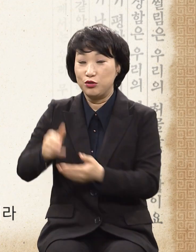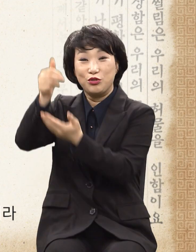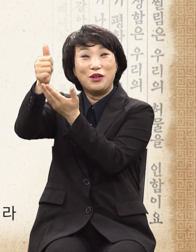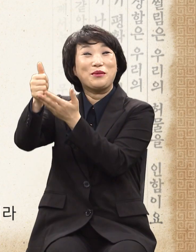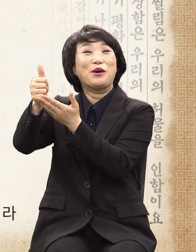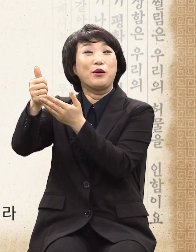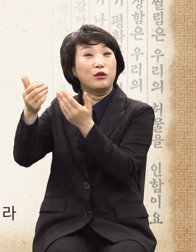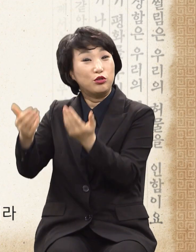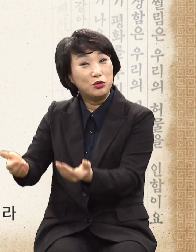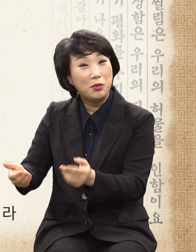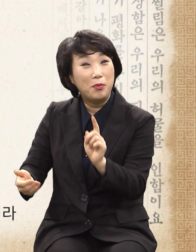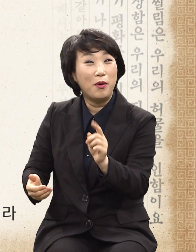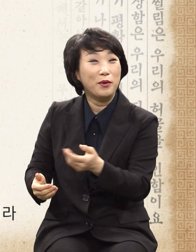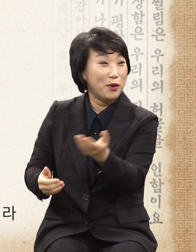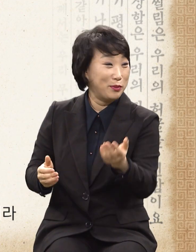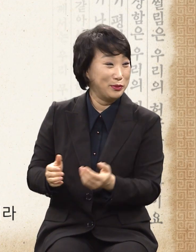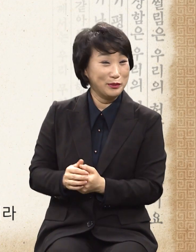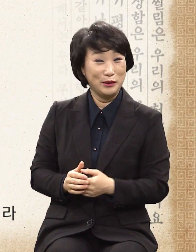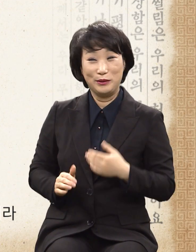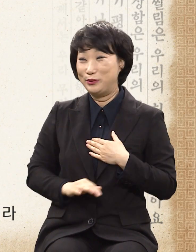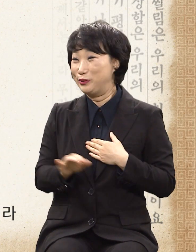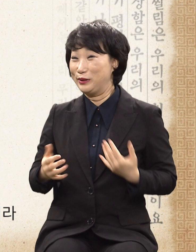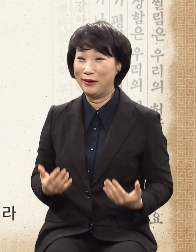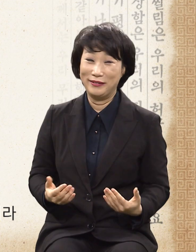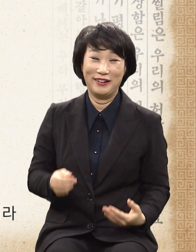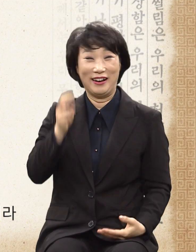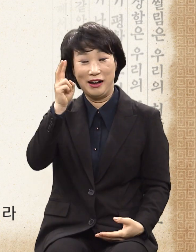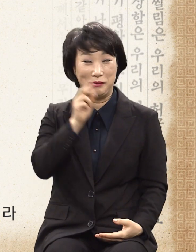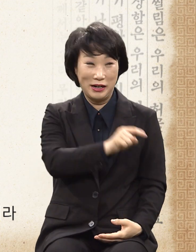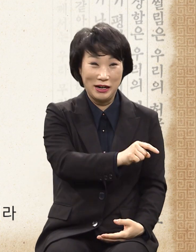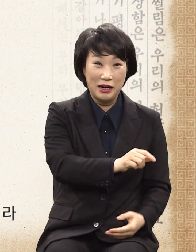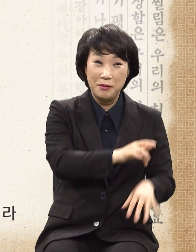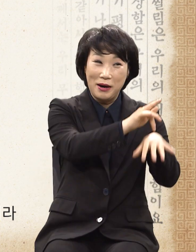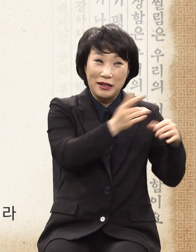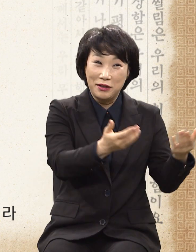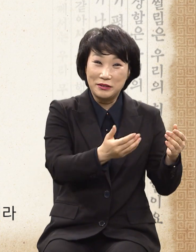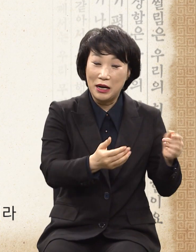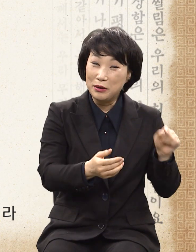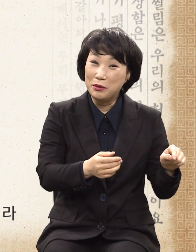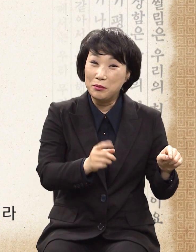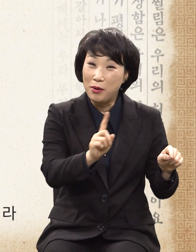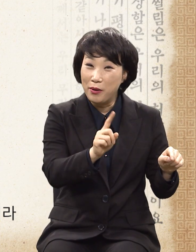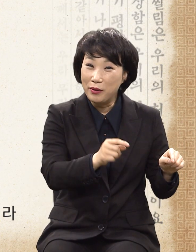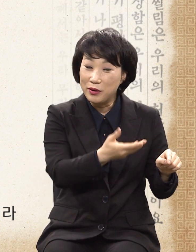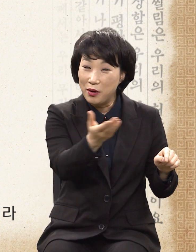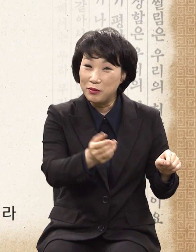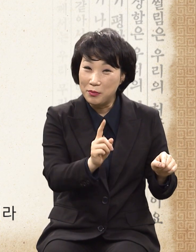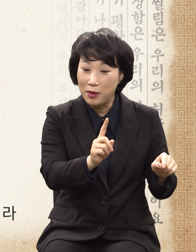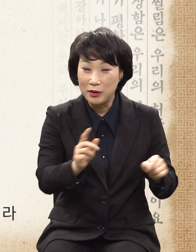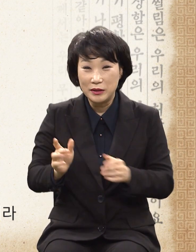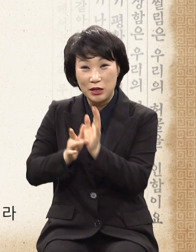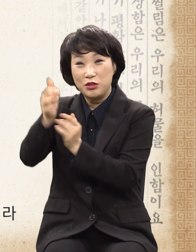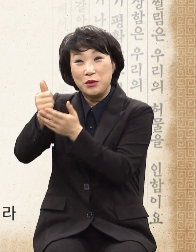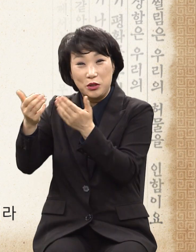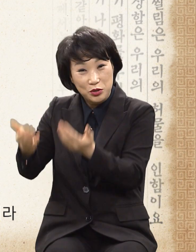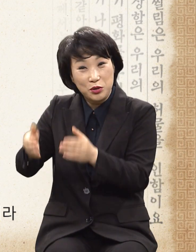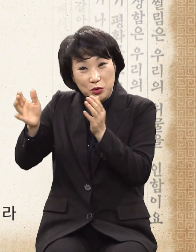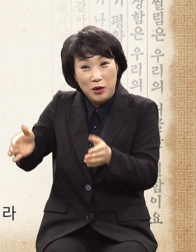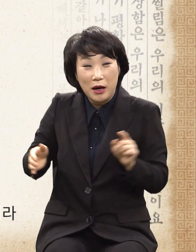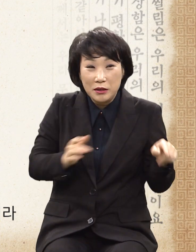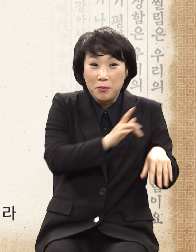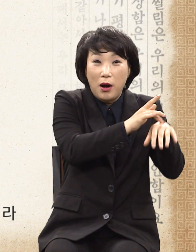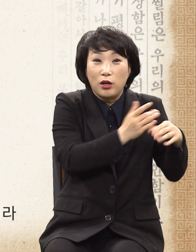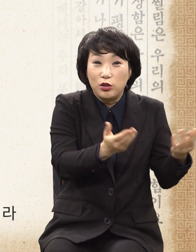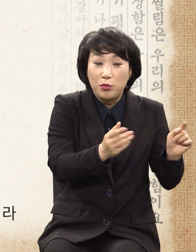주님도 쉬면, 주님이 쉬시면 마귀 역사가, 잘 보세요. 응? 주님이 쉬는 동안에 무슨